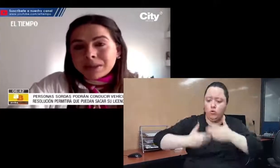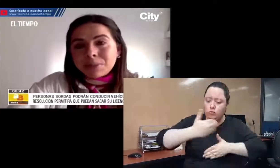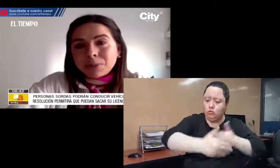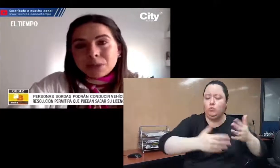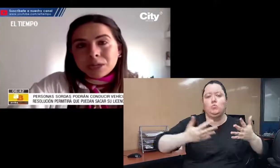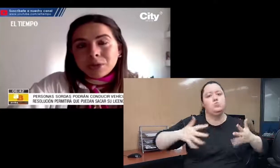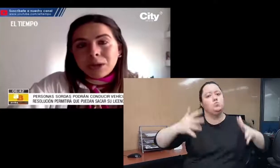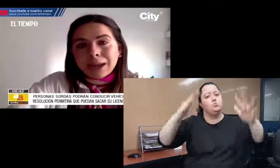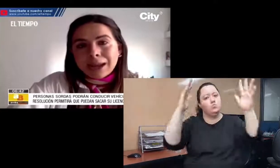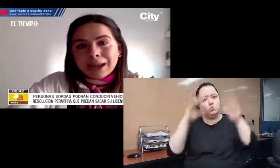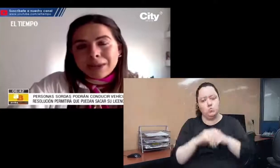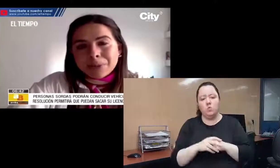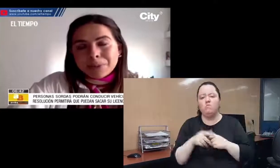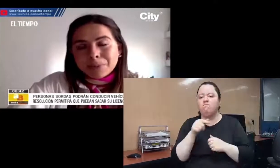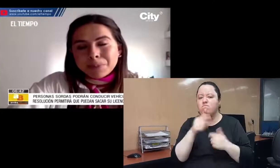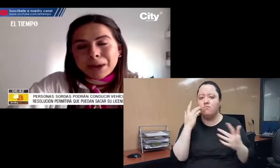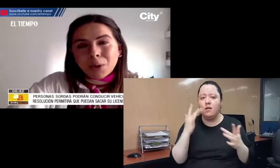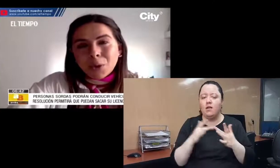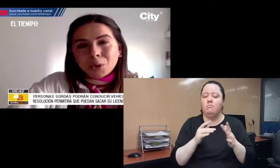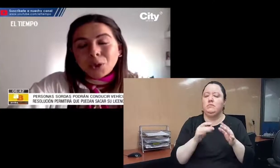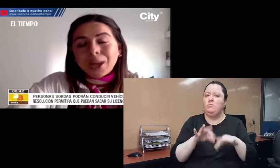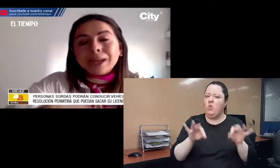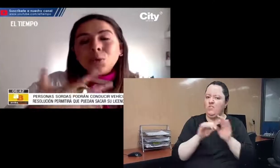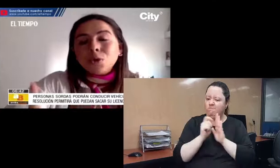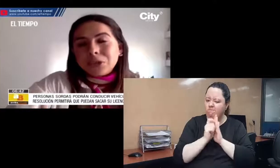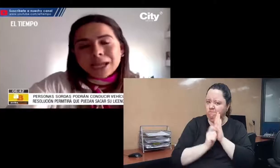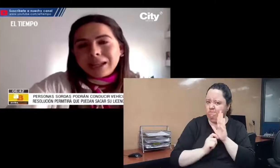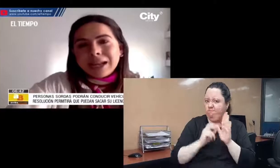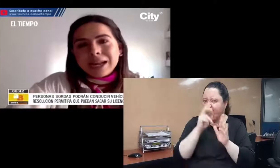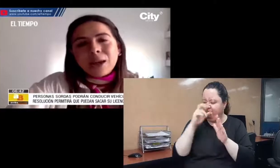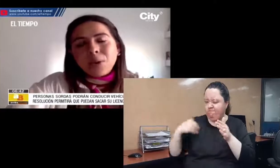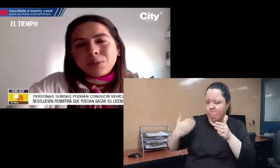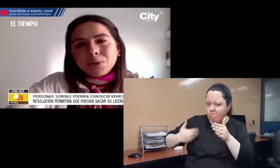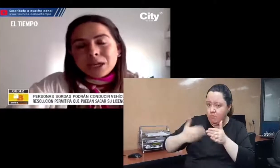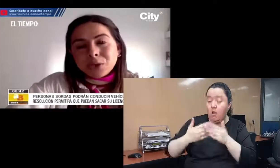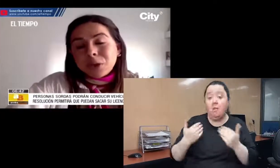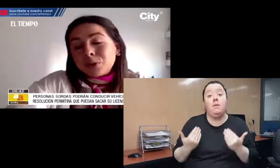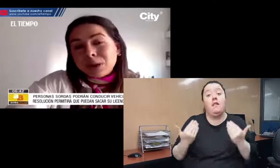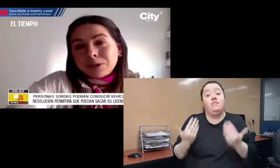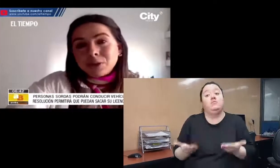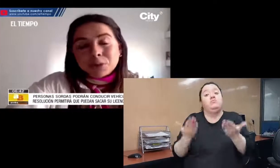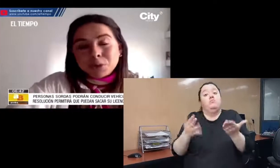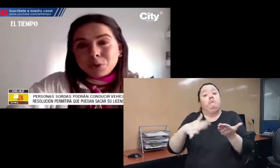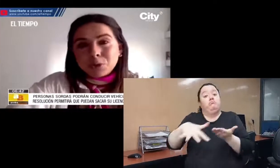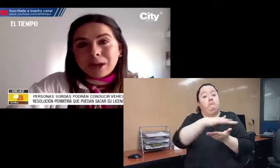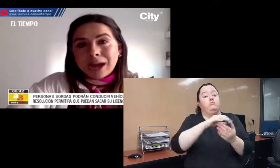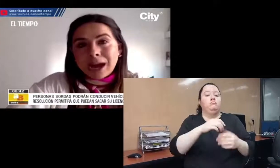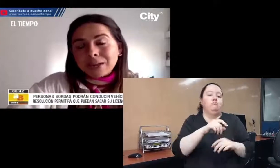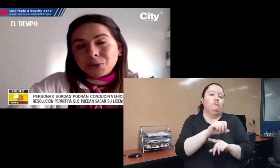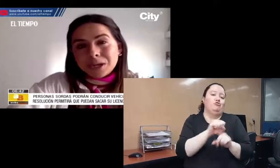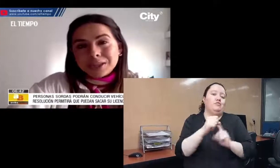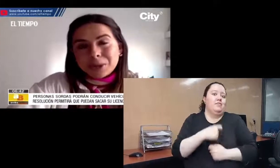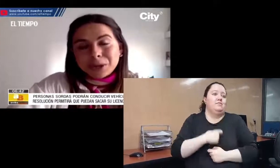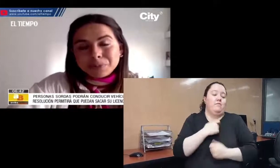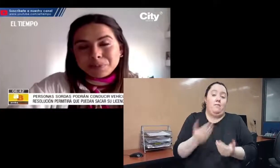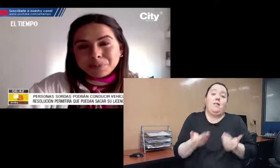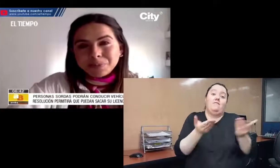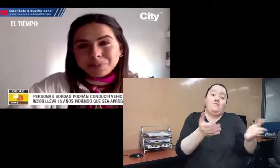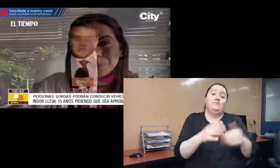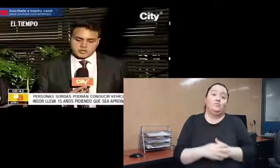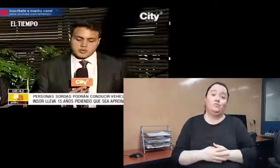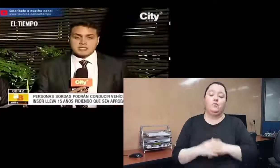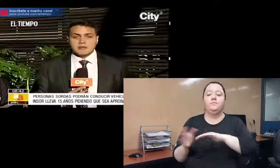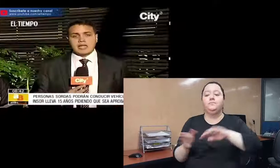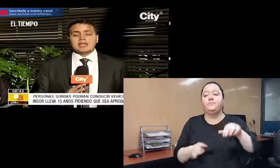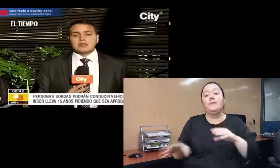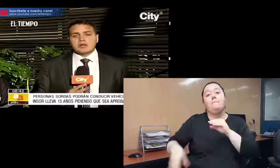este proceso bajo toda la rigurosidad que lo hemos hecho y los beneficios que, por supuesto, le dará a la sociedad civil. Por